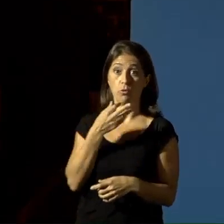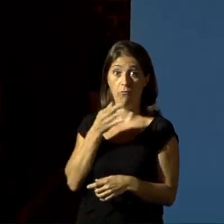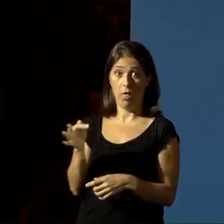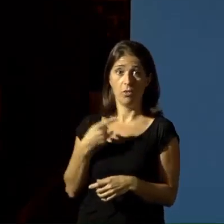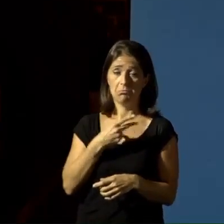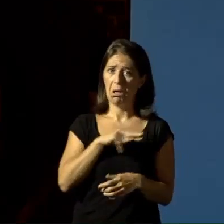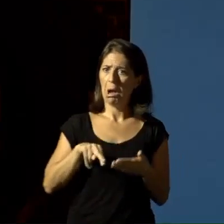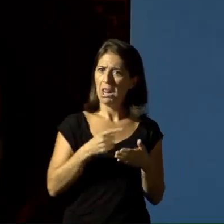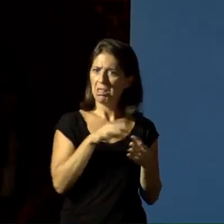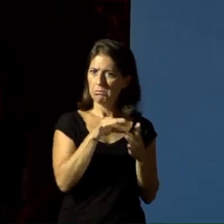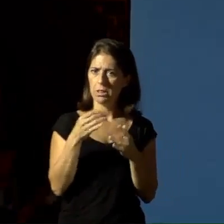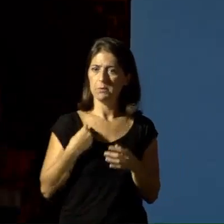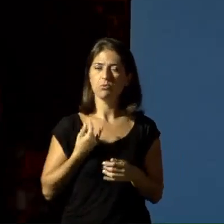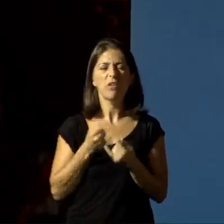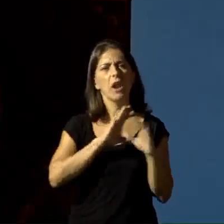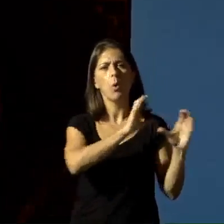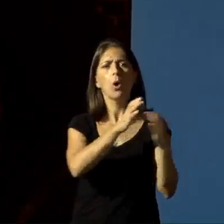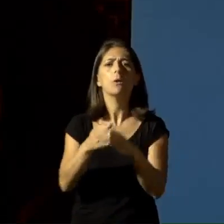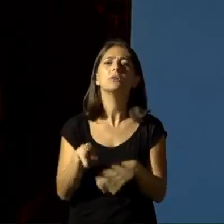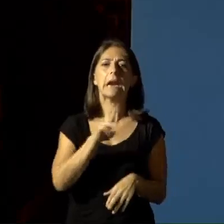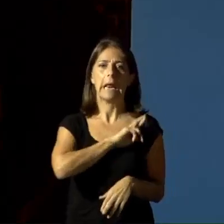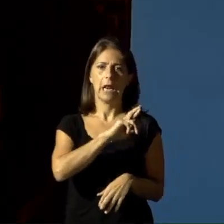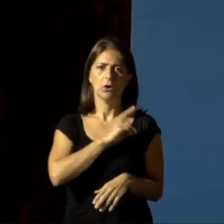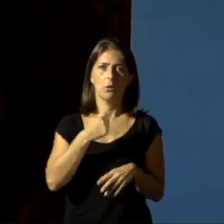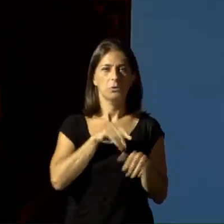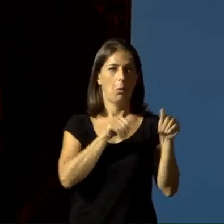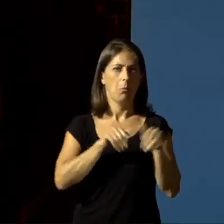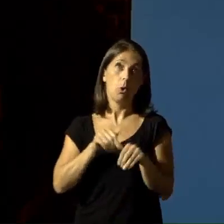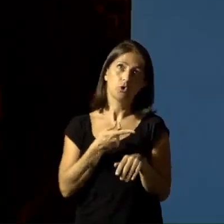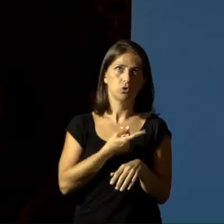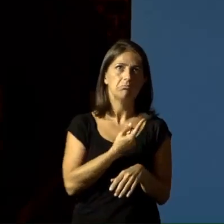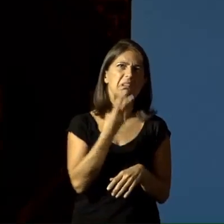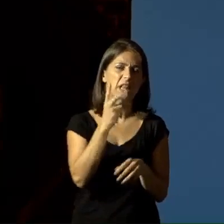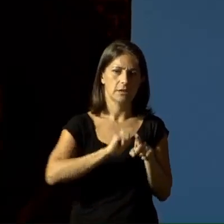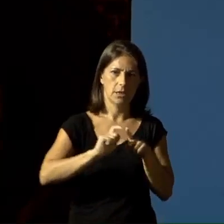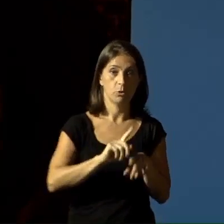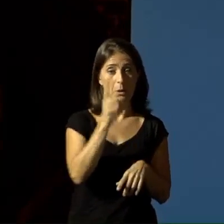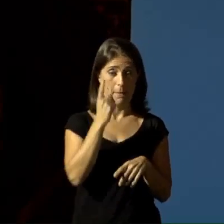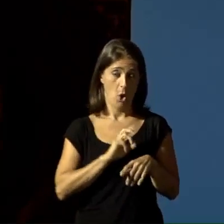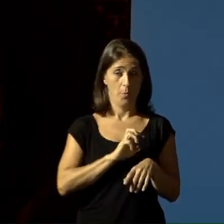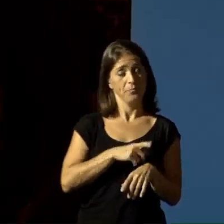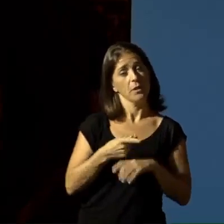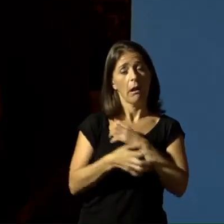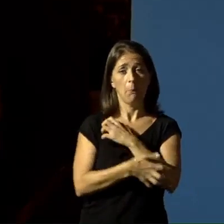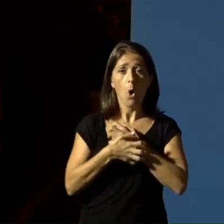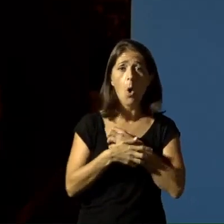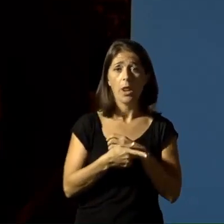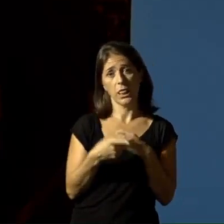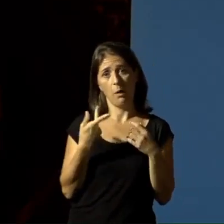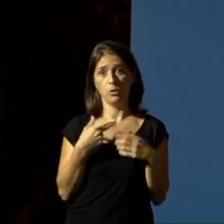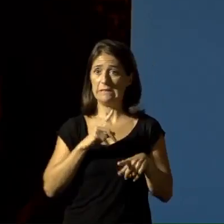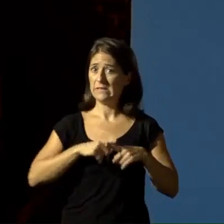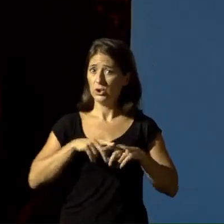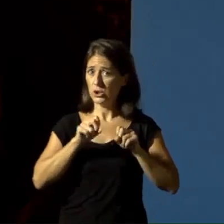cousa. Nas ordes monásticas había 3 tipos de votos, que eu recordo, a mellor había un. O voto de pobreza, o voto de castidade e o voto de